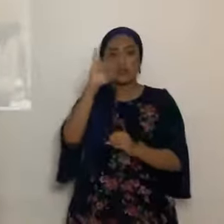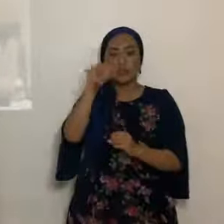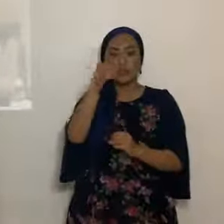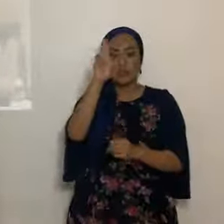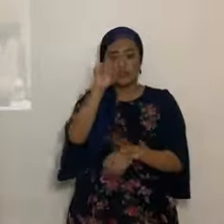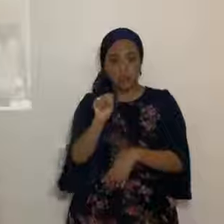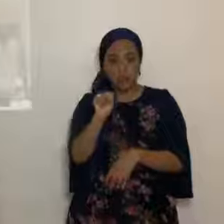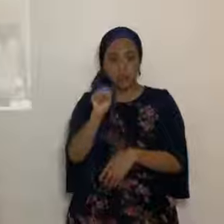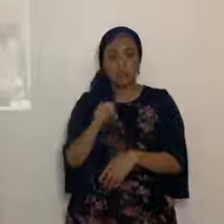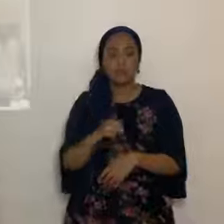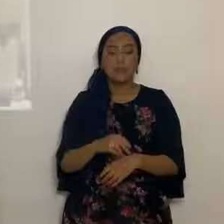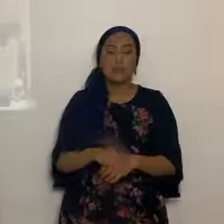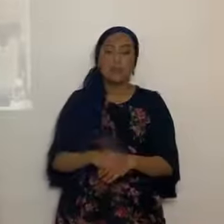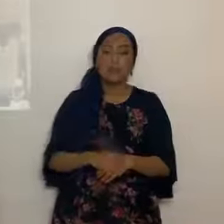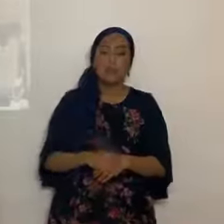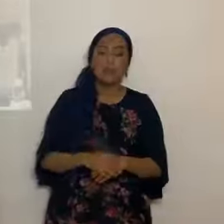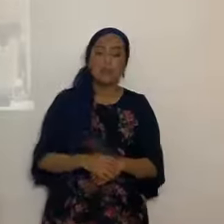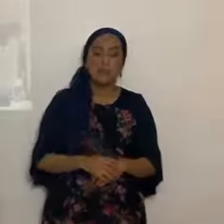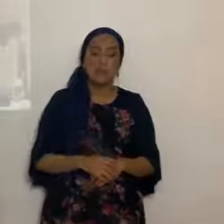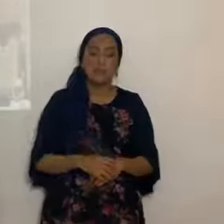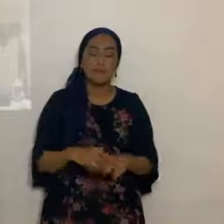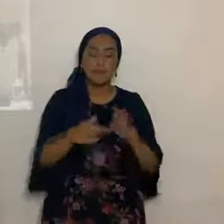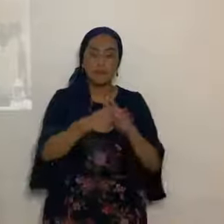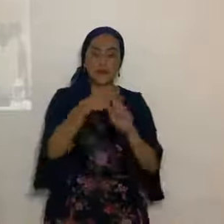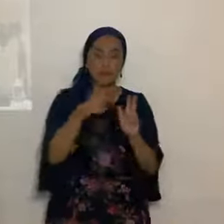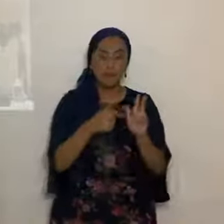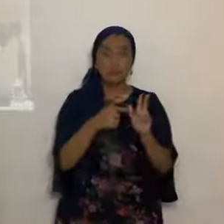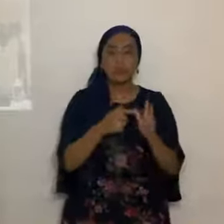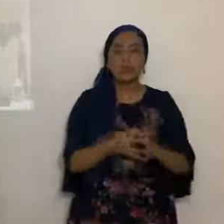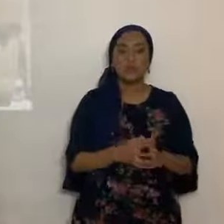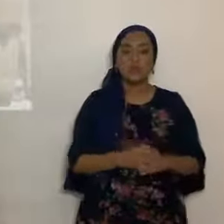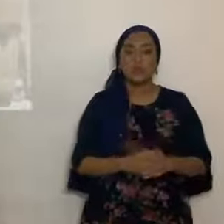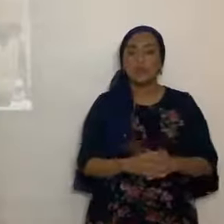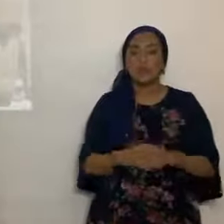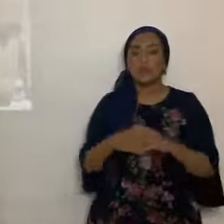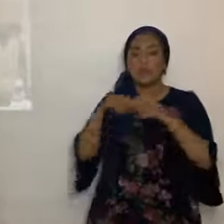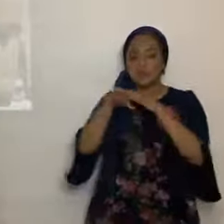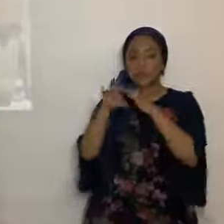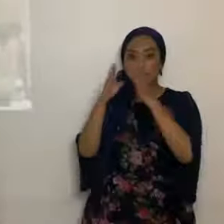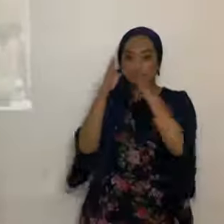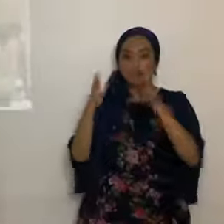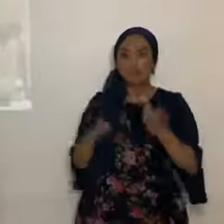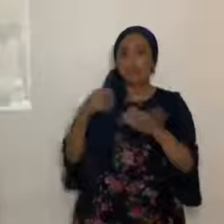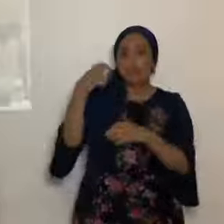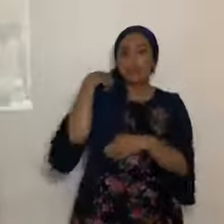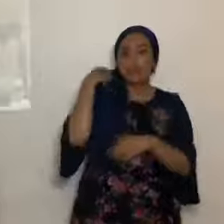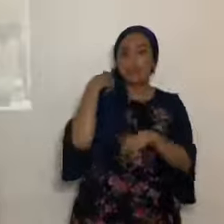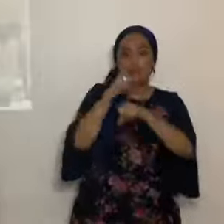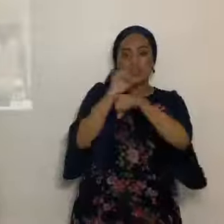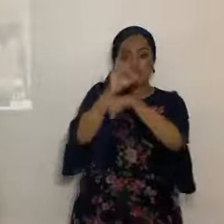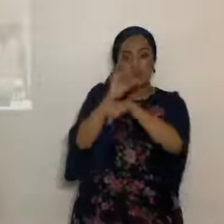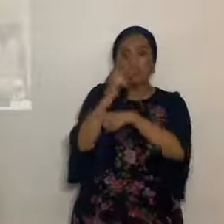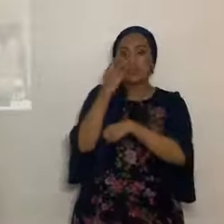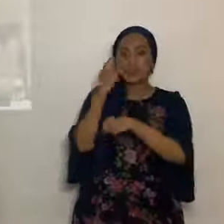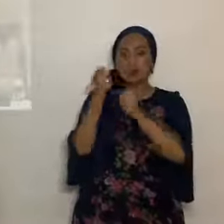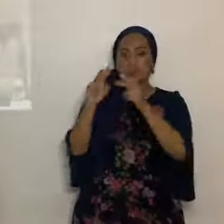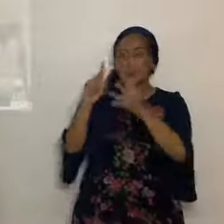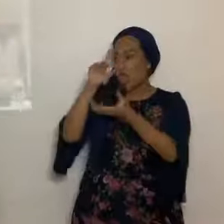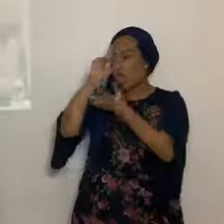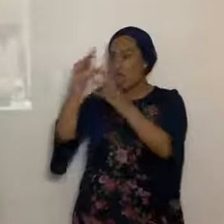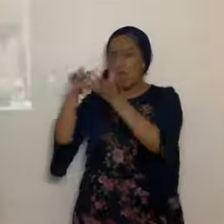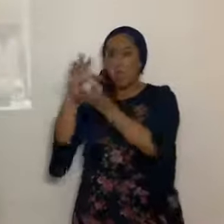O sea, Kefas, Jacobo, Johanán, hermano de Jacobo, y vino a casa del principal de la sinagoga, y vio el alboroto y a los que